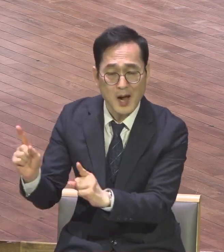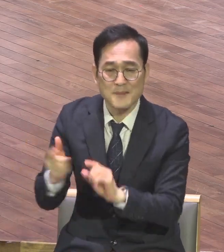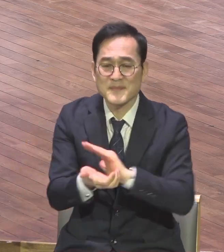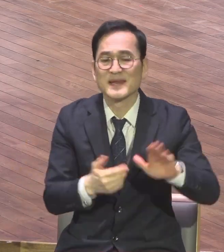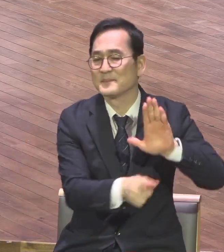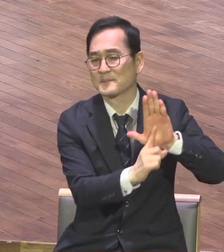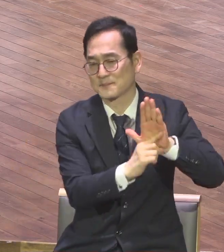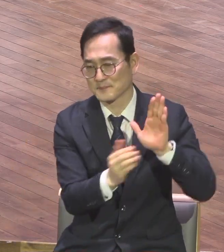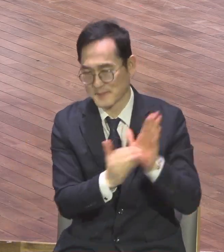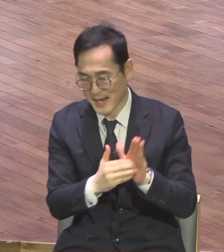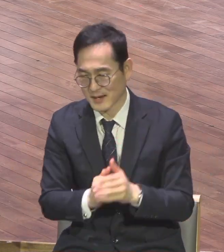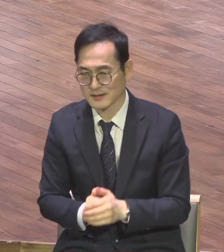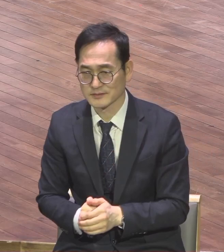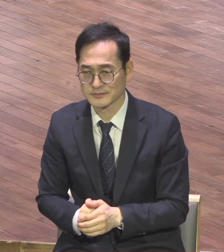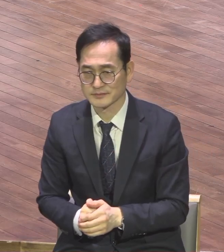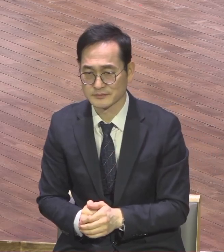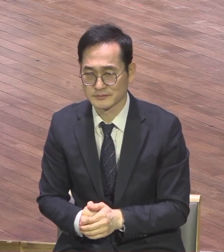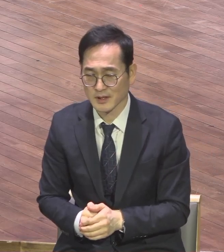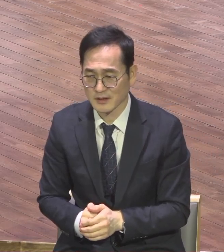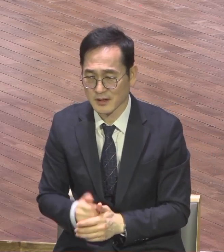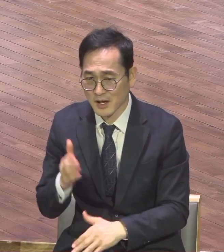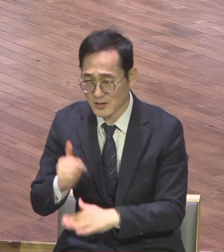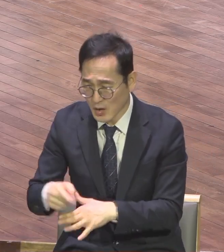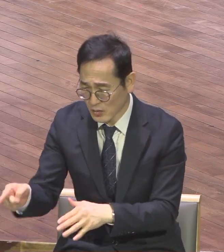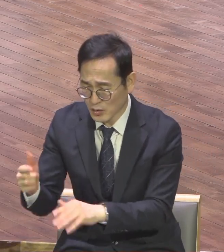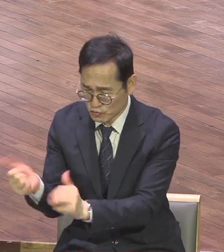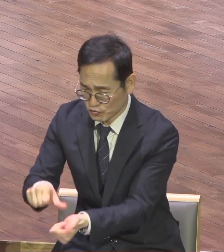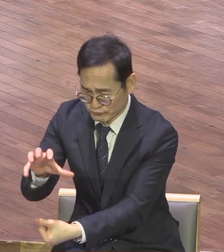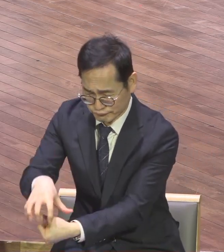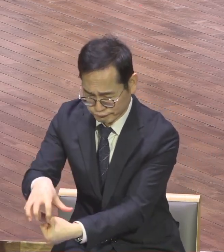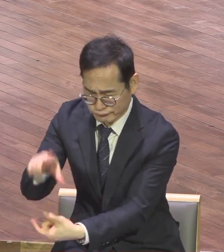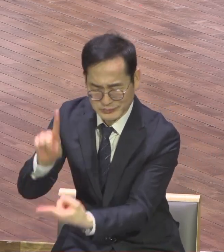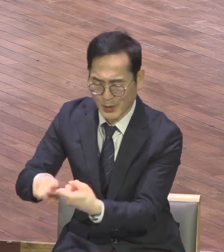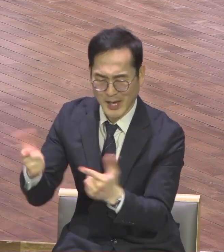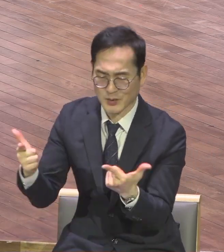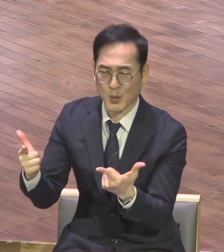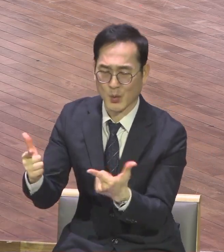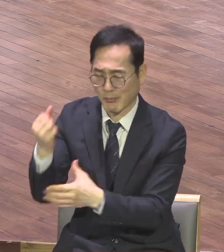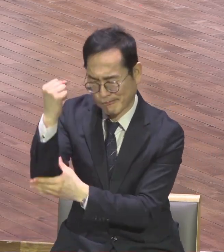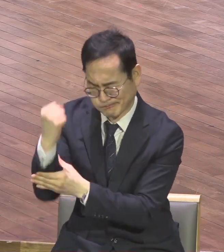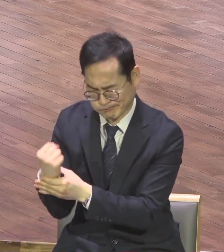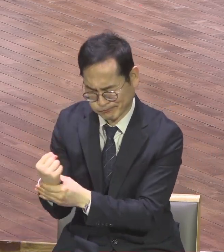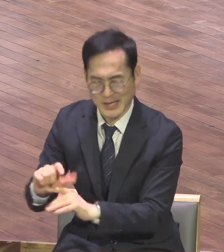되지 않고 그 육신이 썩음을 당하지 아니하리라 하더니.